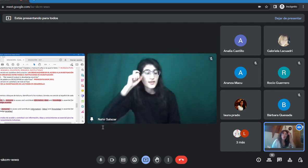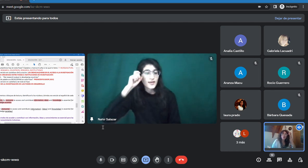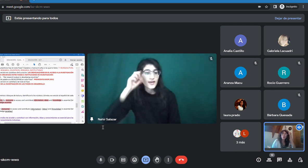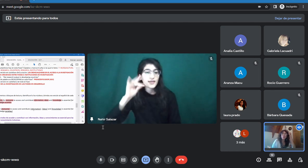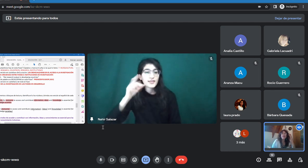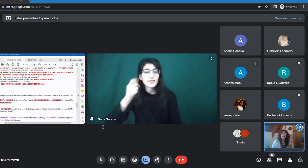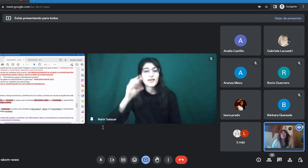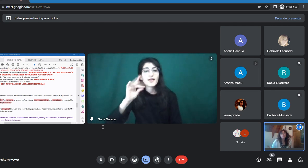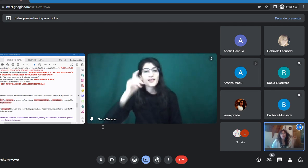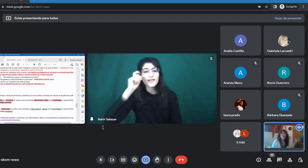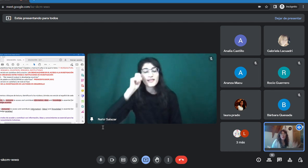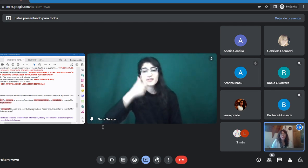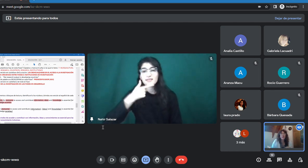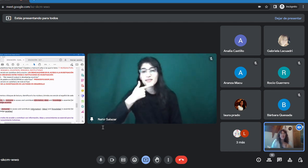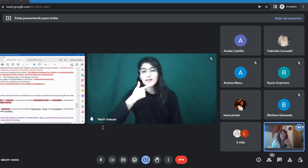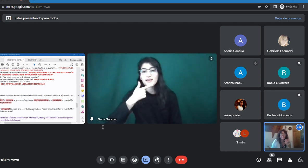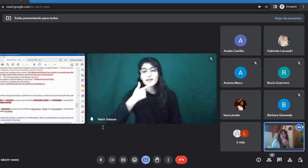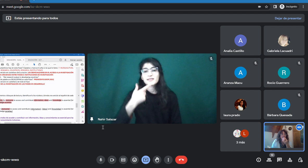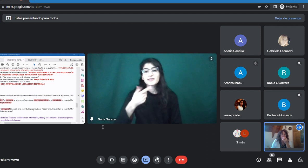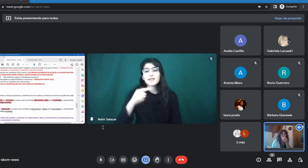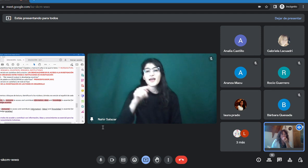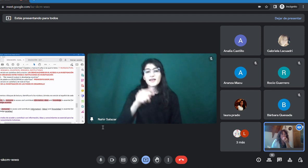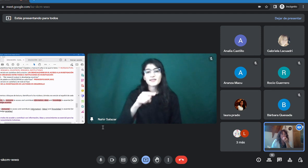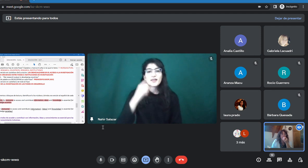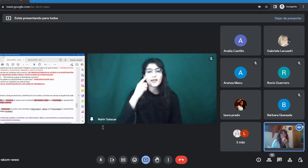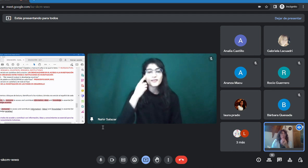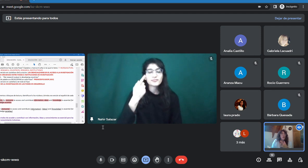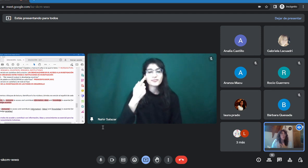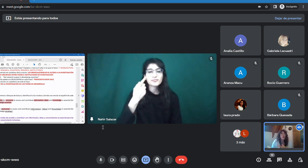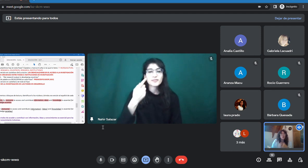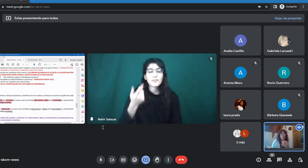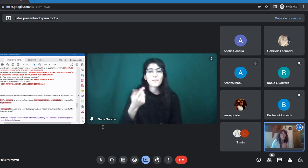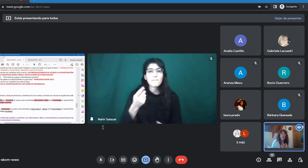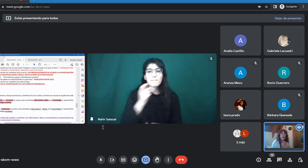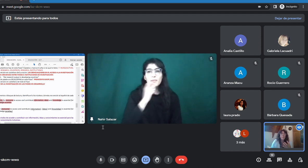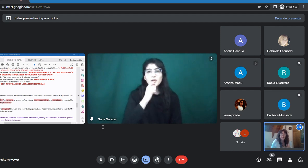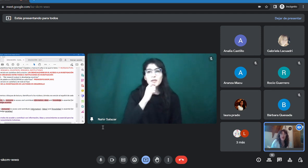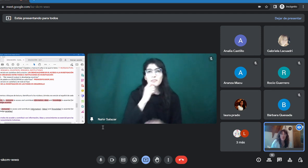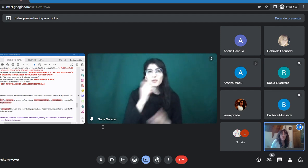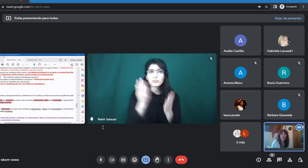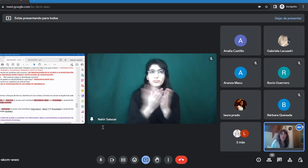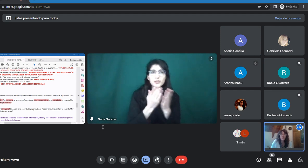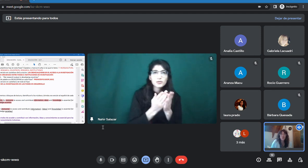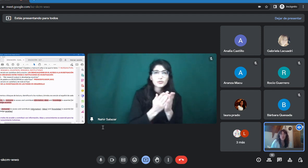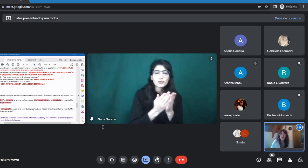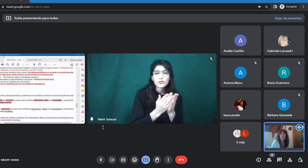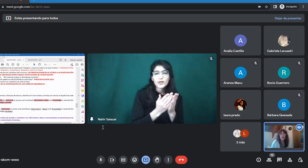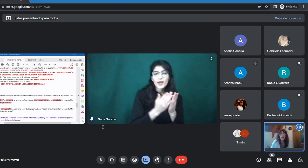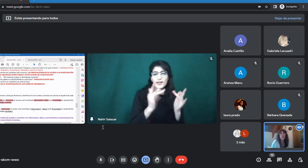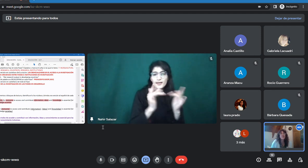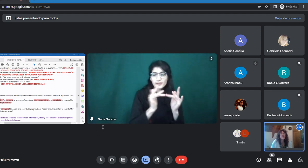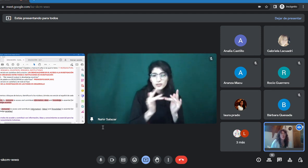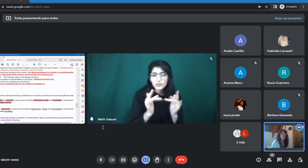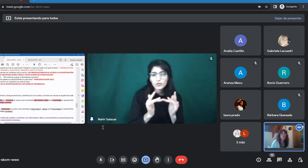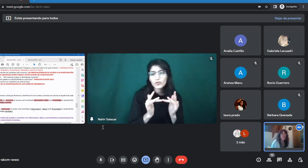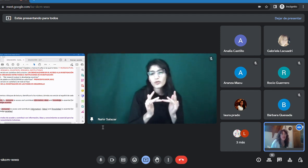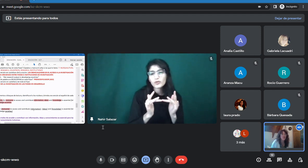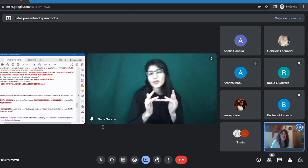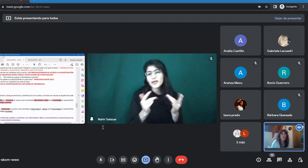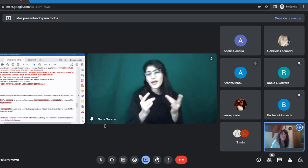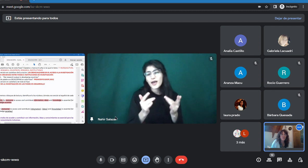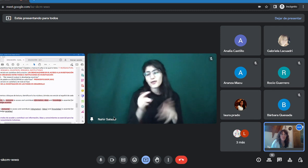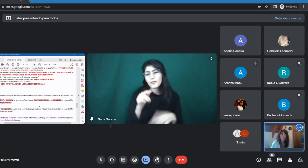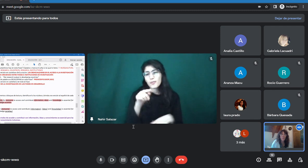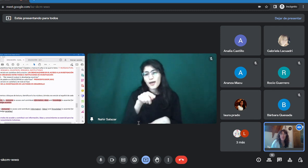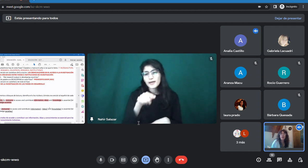cuando se estudian las tecnologías, la inteligencia artificial, hablamos de una sociedad que ha cambiado y que es una sociedad del conocimiento.